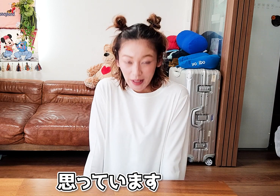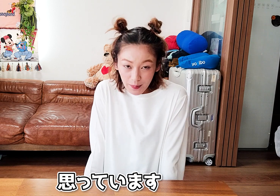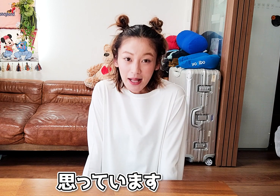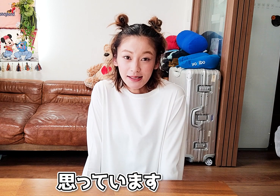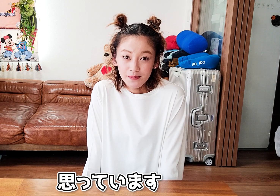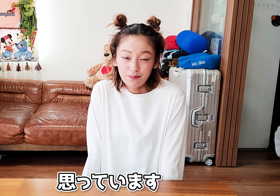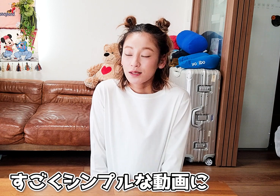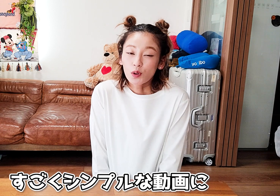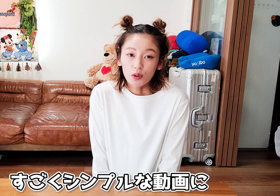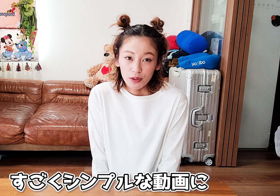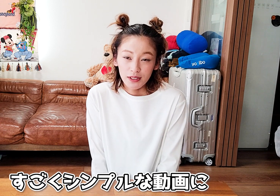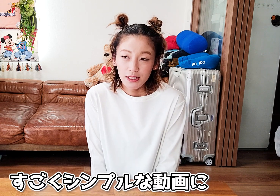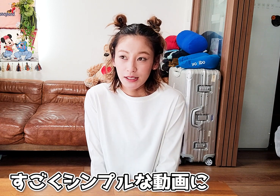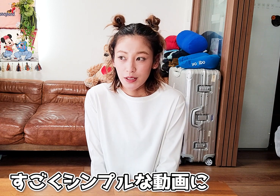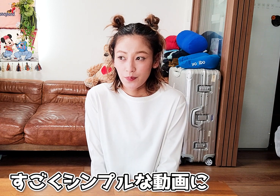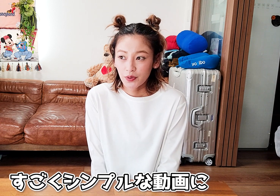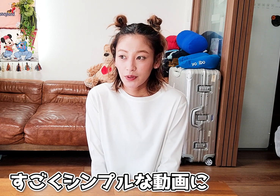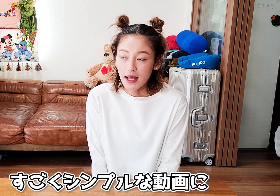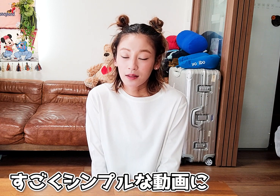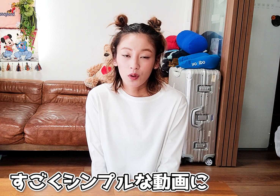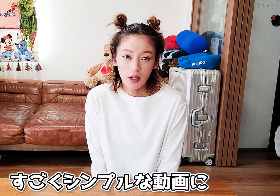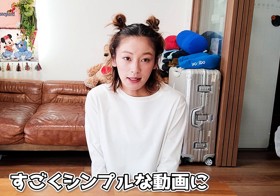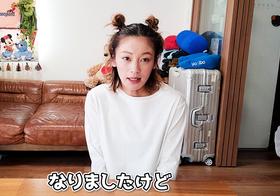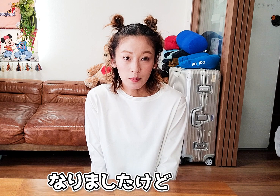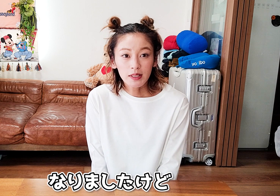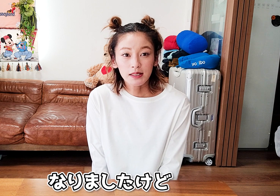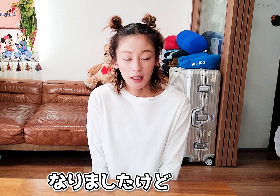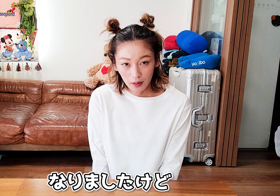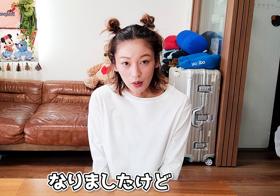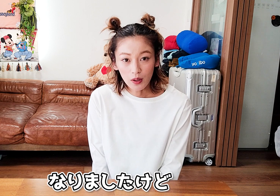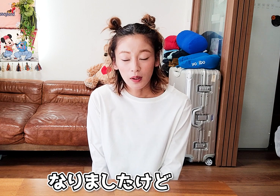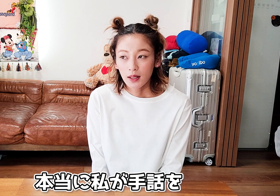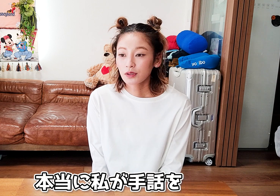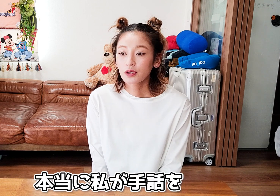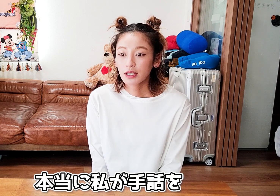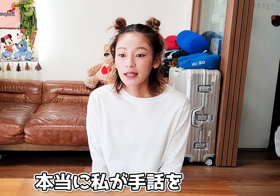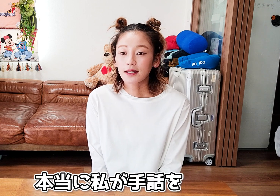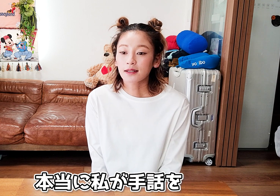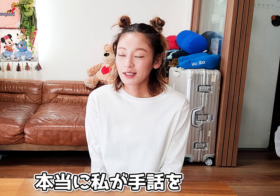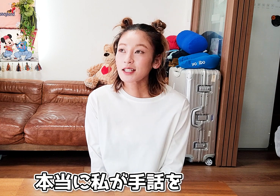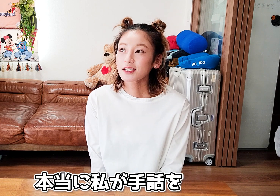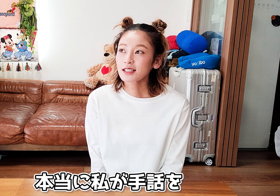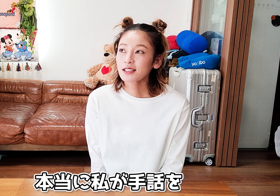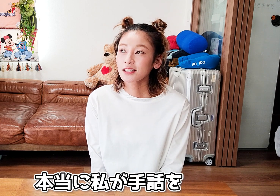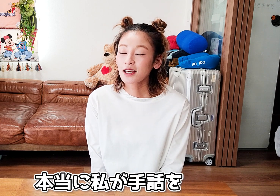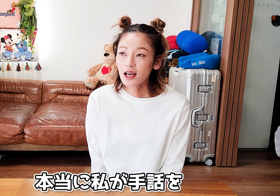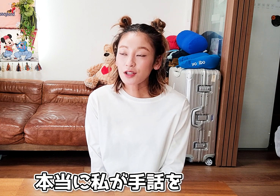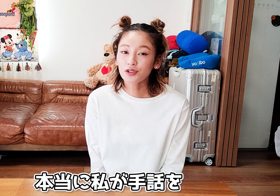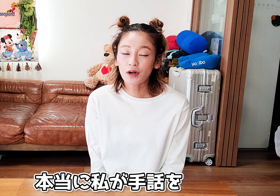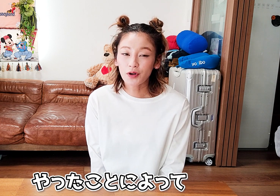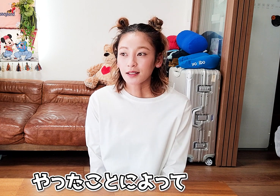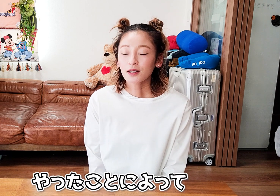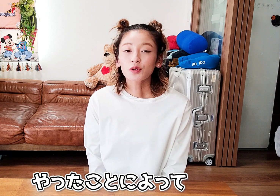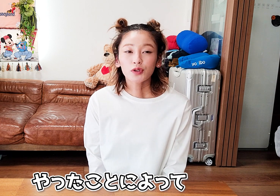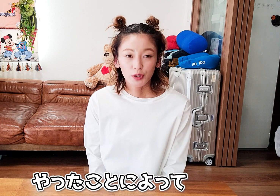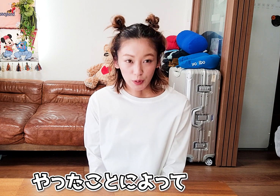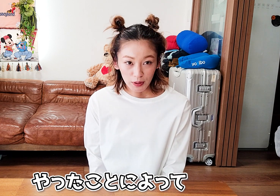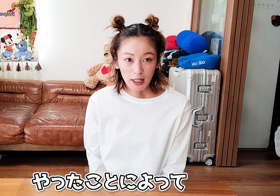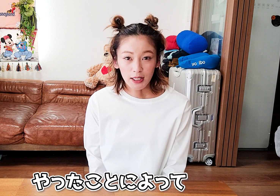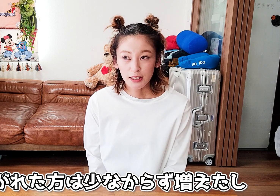ています。すごくシンプルな動画になりましたけど、本当に私が手話をやったことによってつ